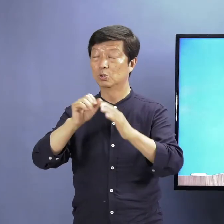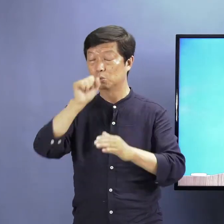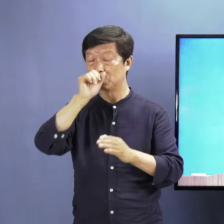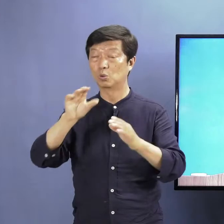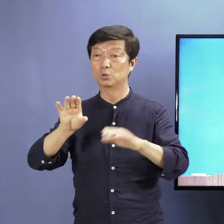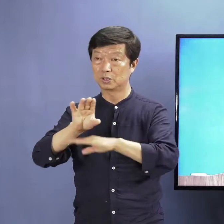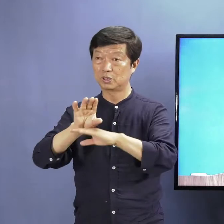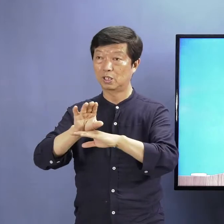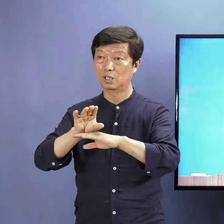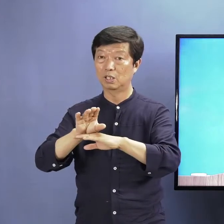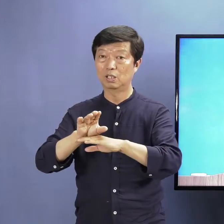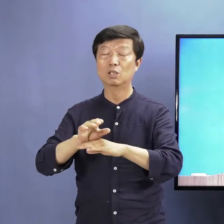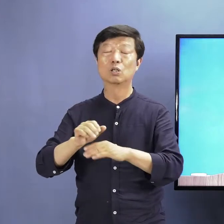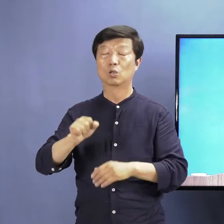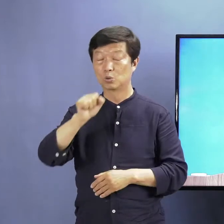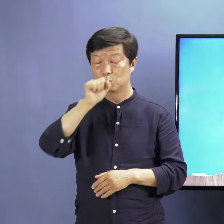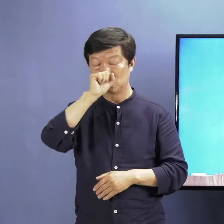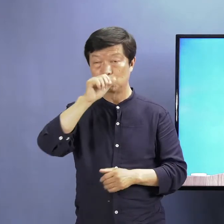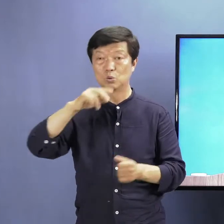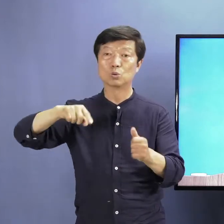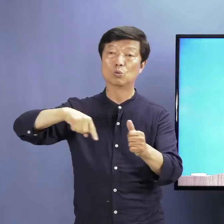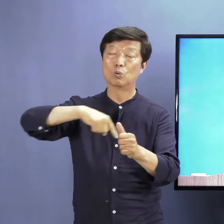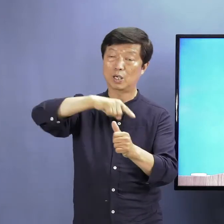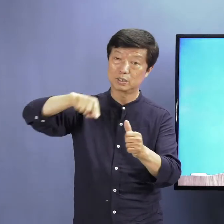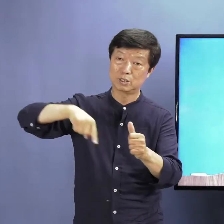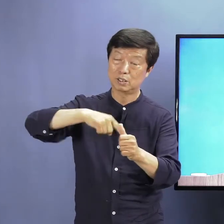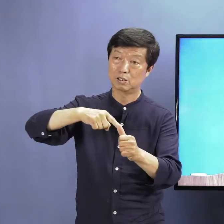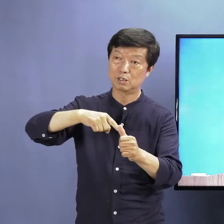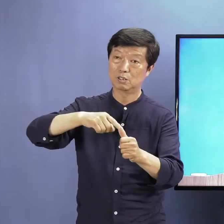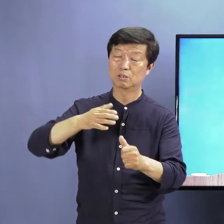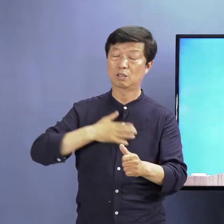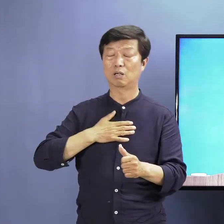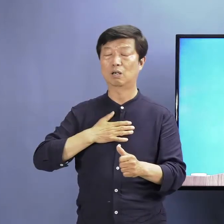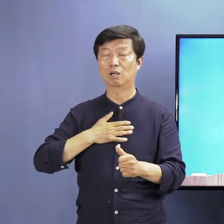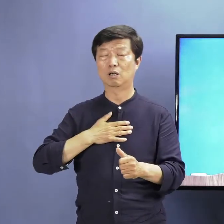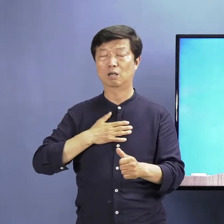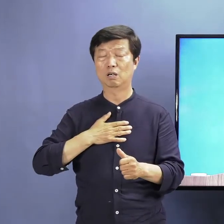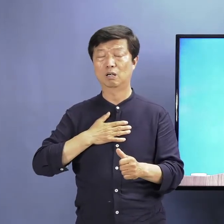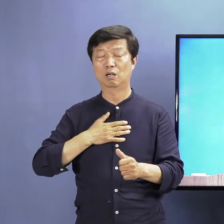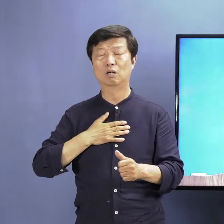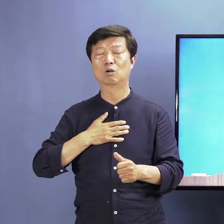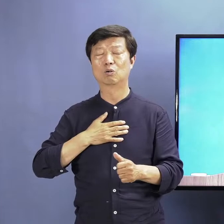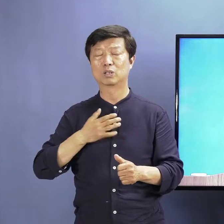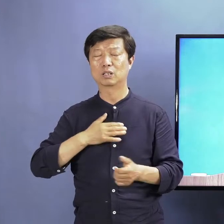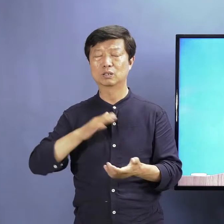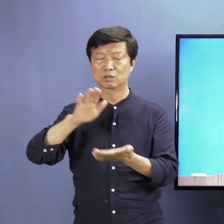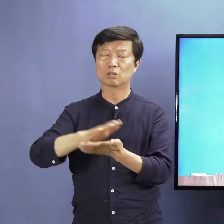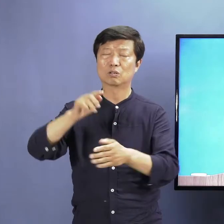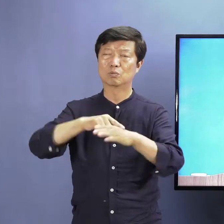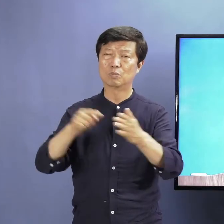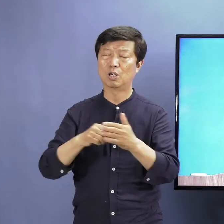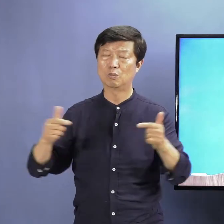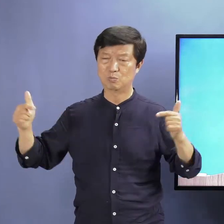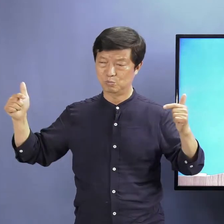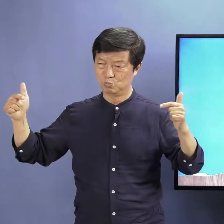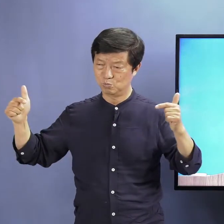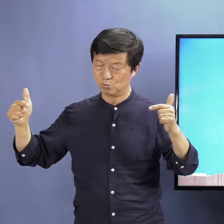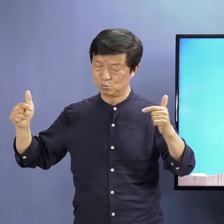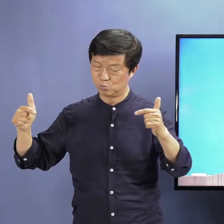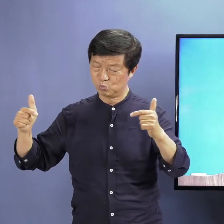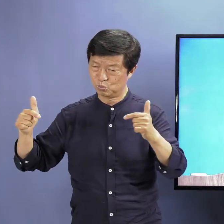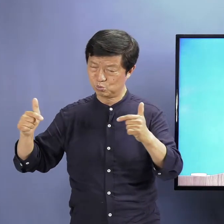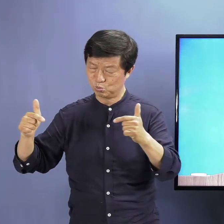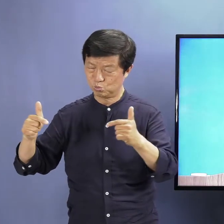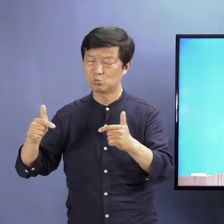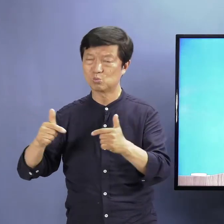없어졌어요. 그런데 다들 말은 해요. 그거 회복해야 되는데, 그거 진짜 옛날엔 정말 뜨거웠는데 그 신앙